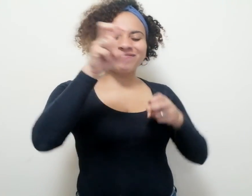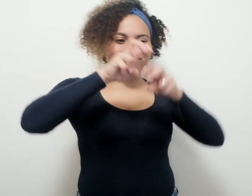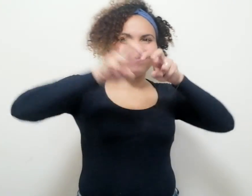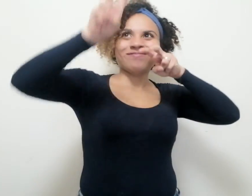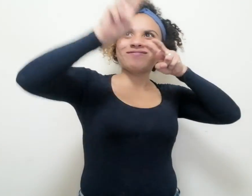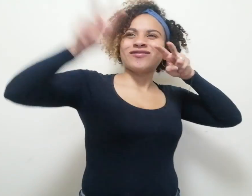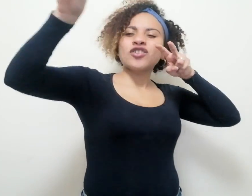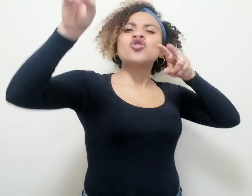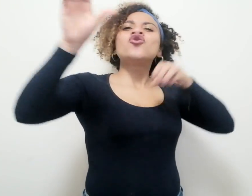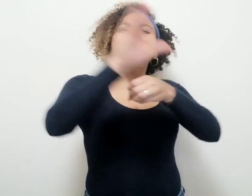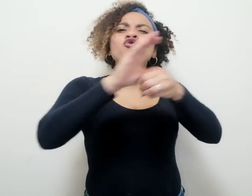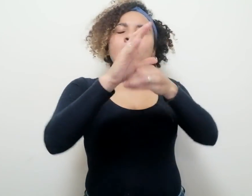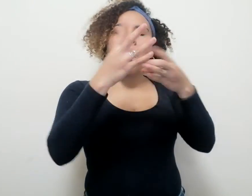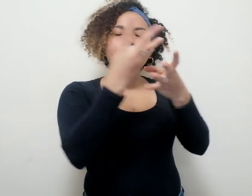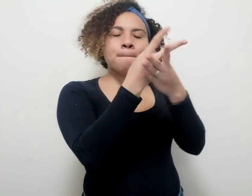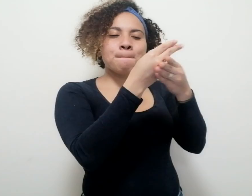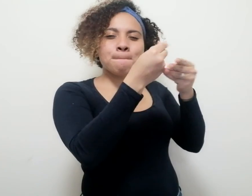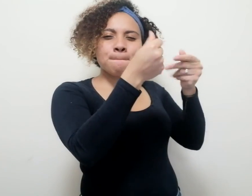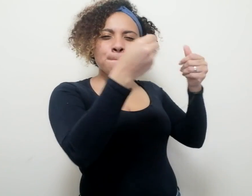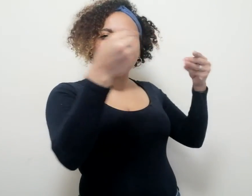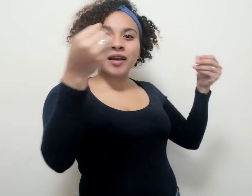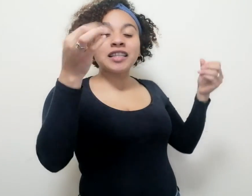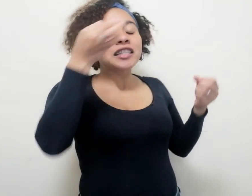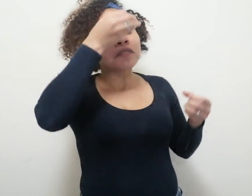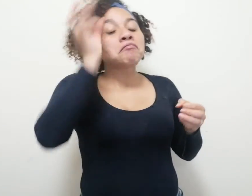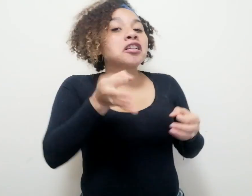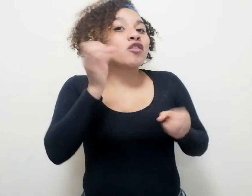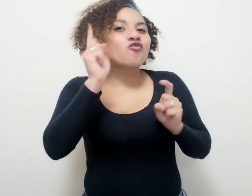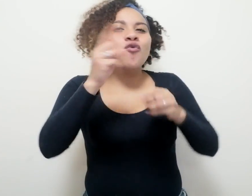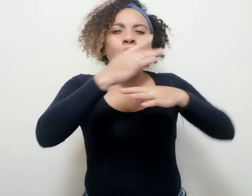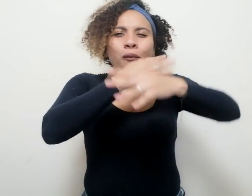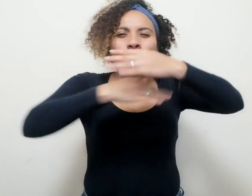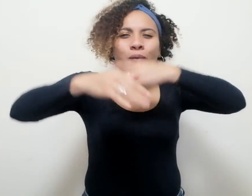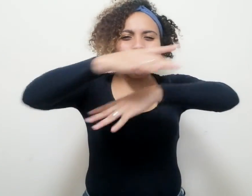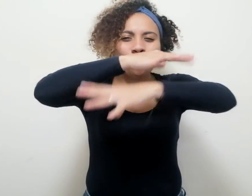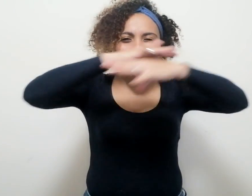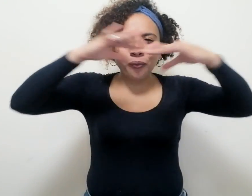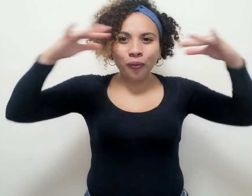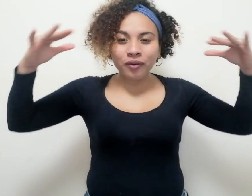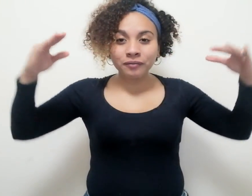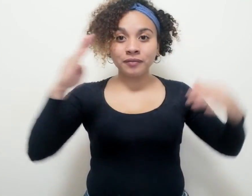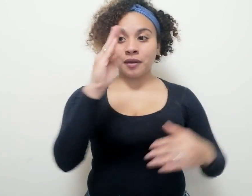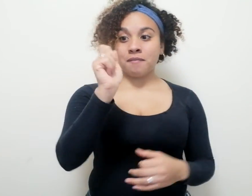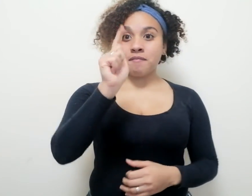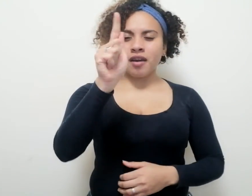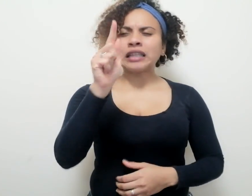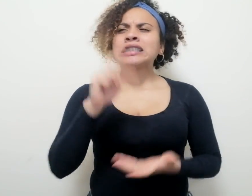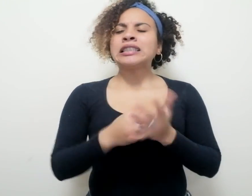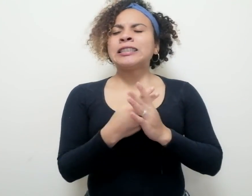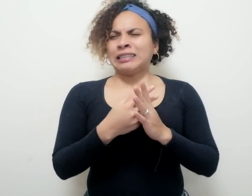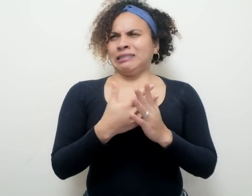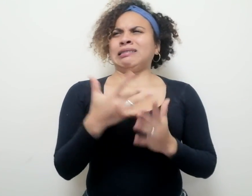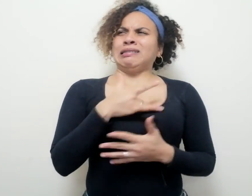ciudad borrada, quizás para siempre, por la neblina. Bev se avergüenza de los turistas mexicanos